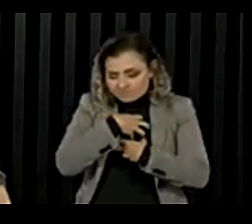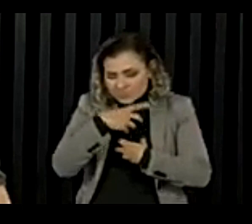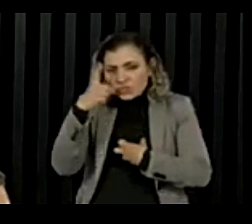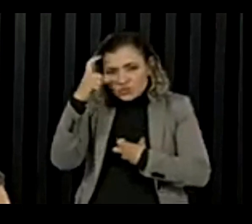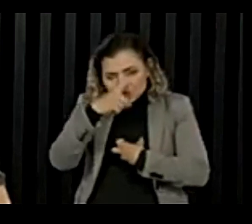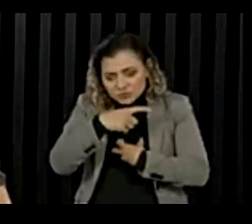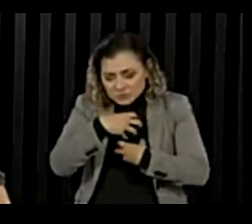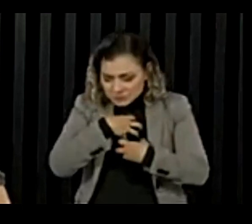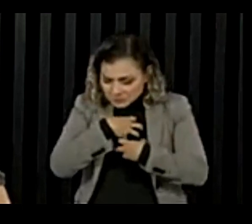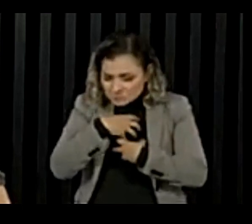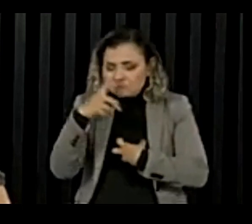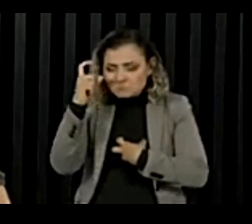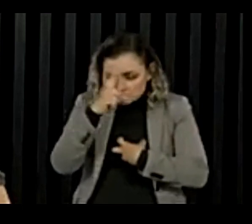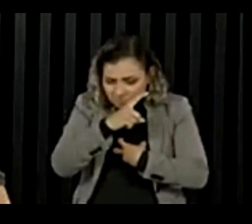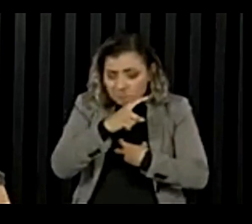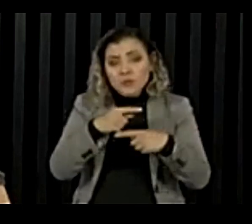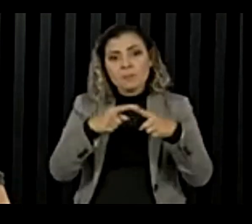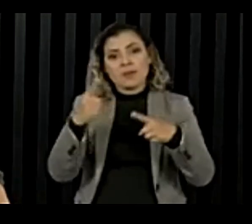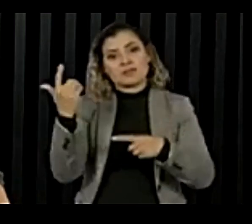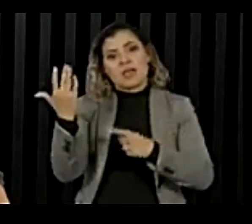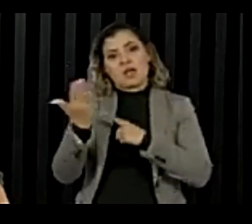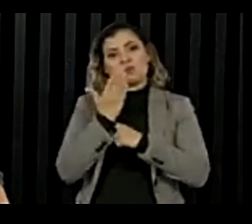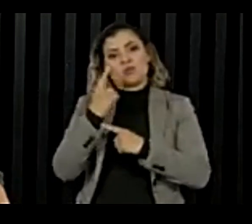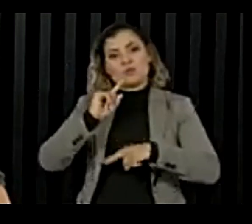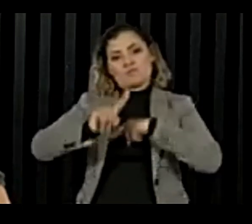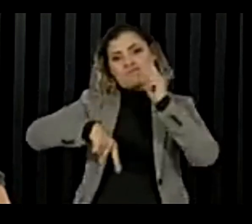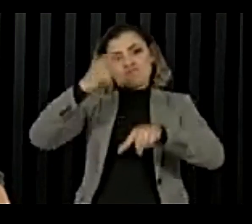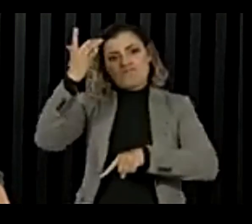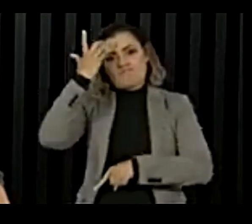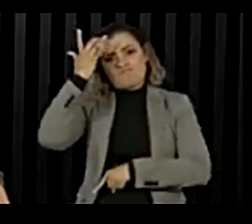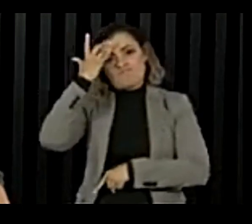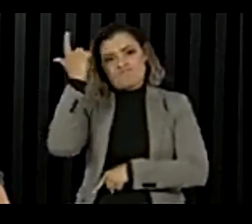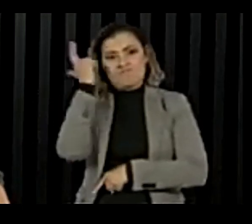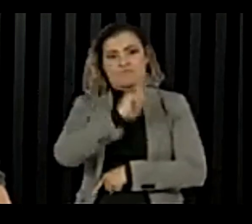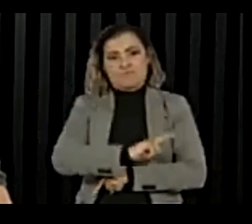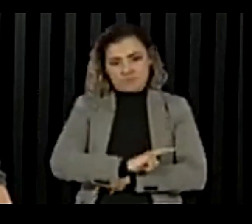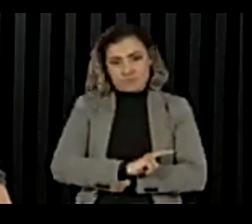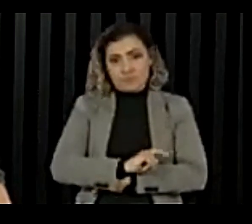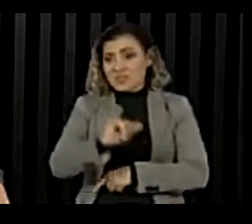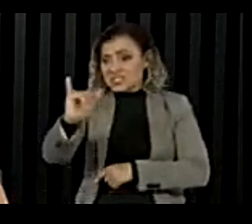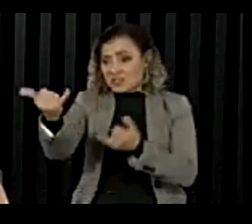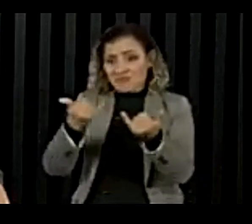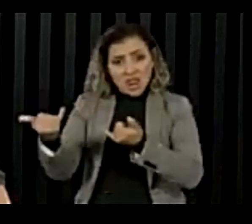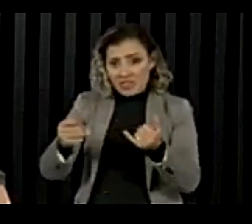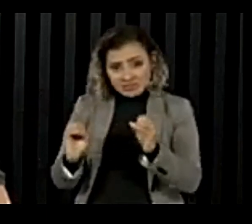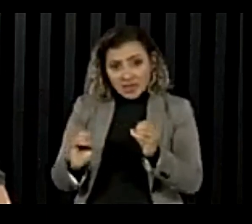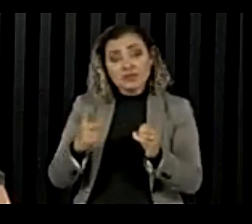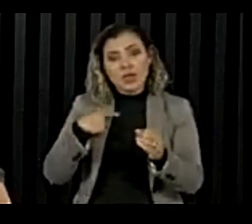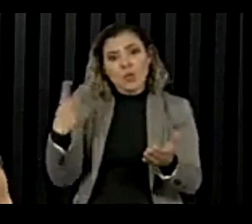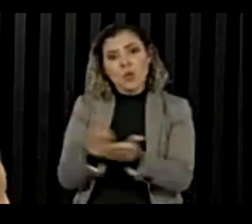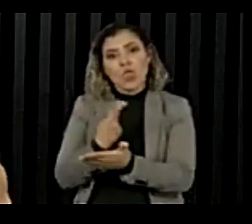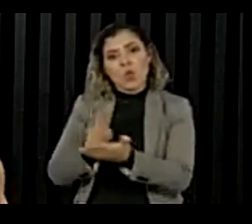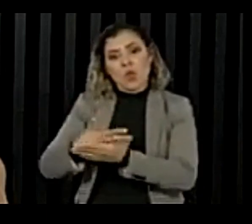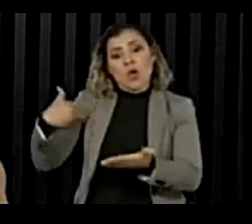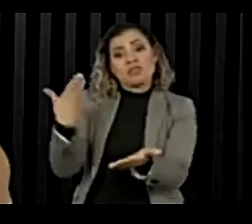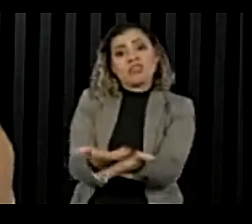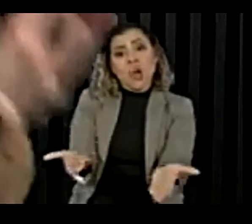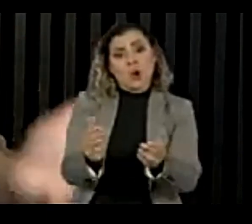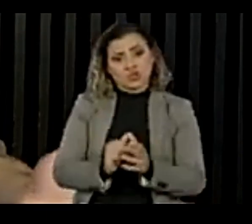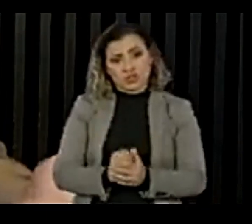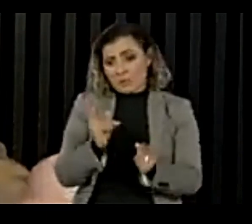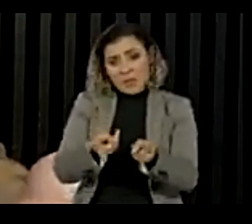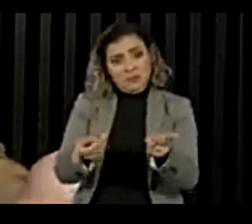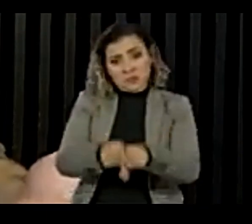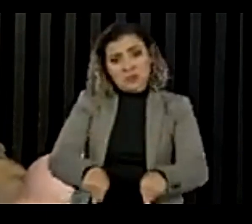sido, por pior que tenha sido para minha saúde mental, se ninguém tivesse me falado nada, talvez eu estivesse repetindo meus erros até hoje. Então, até que ponto